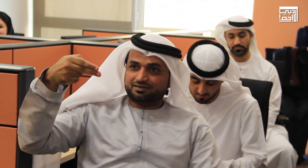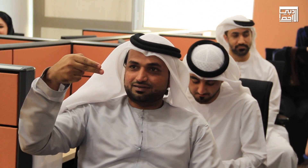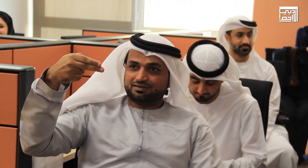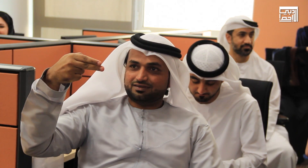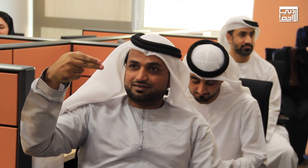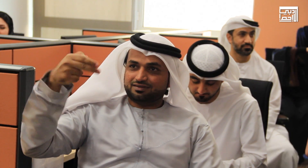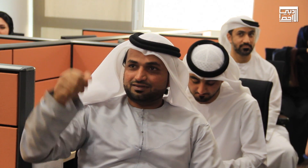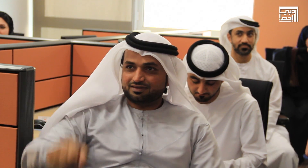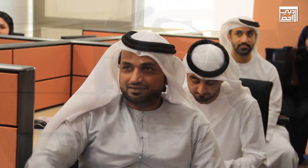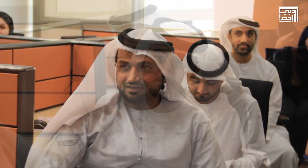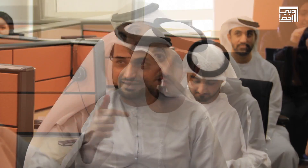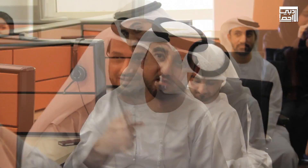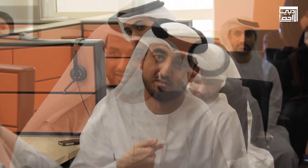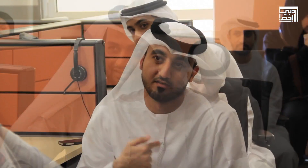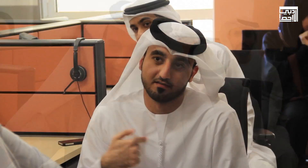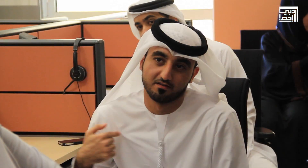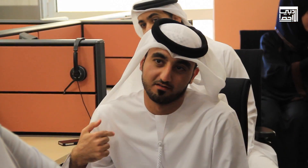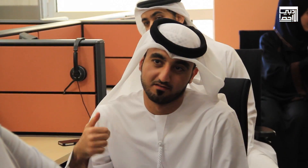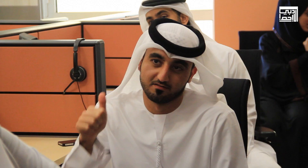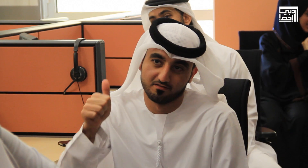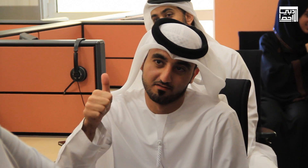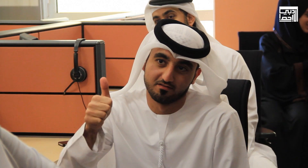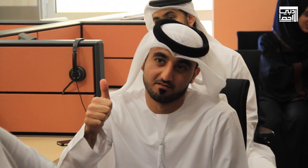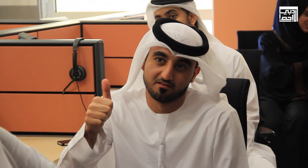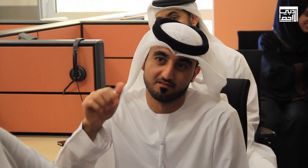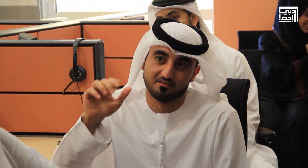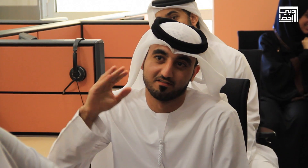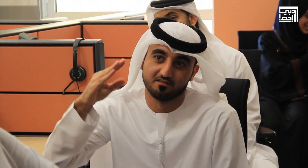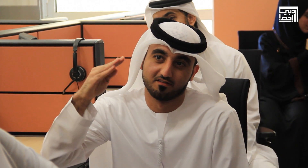مانا عشرة الأسامي يا مانا أنا اسمي